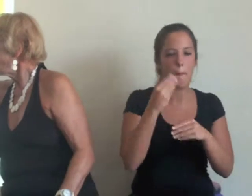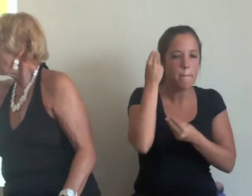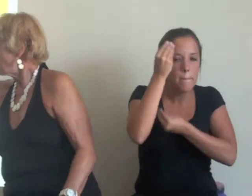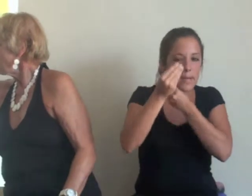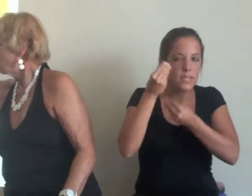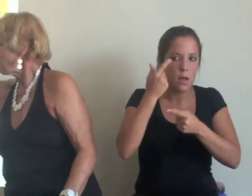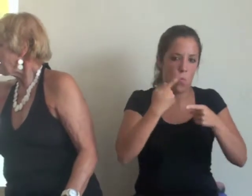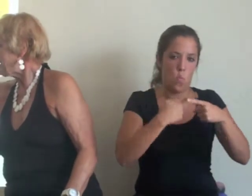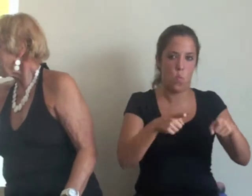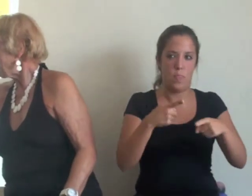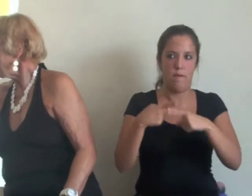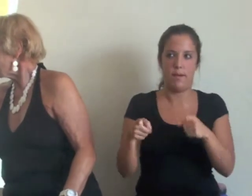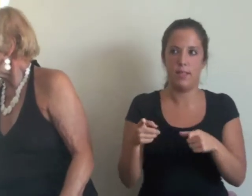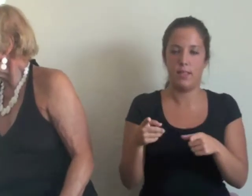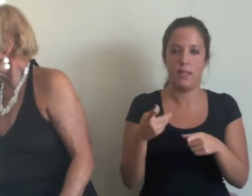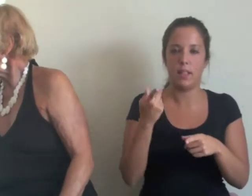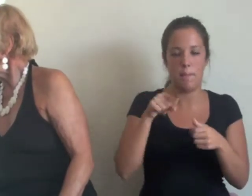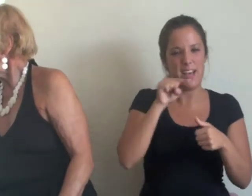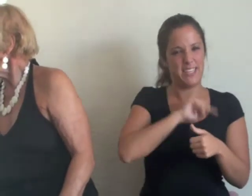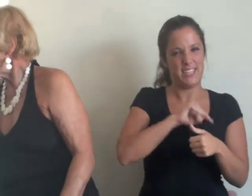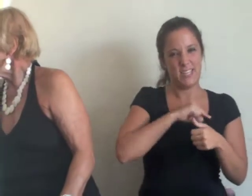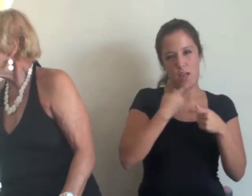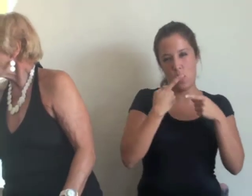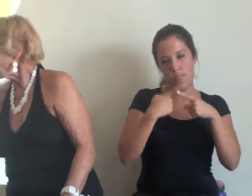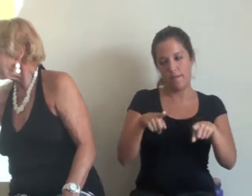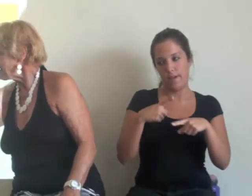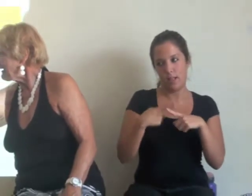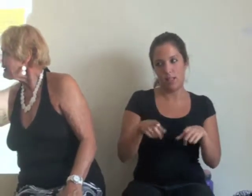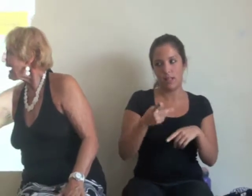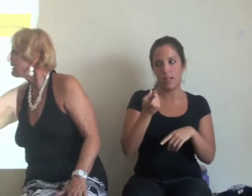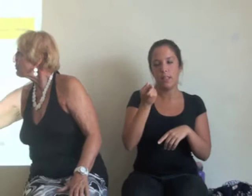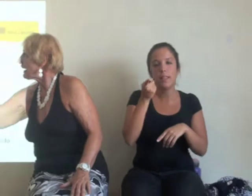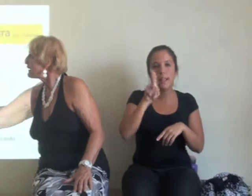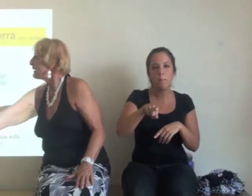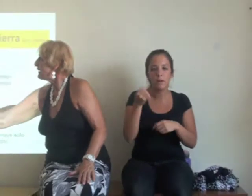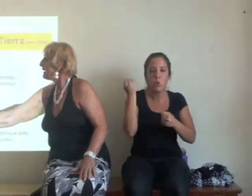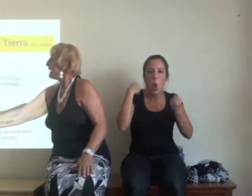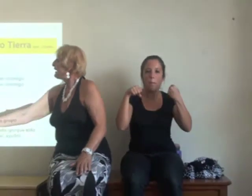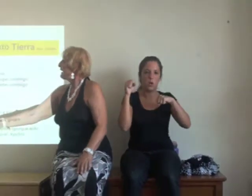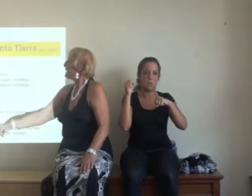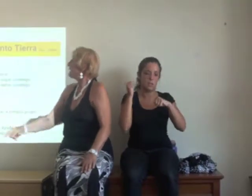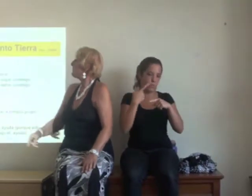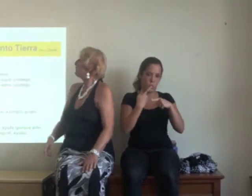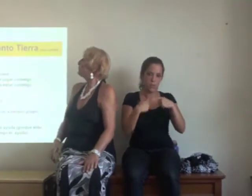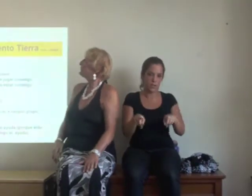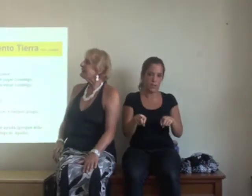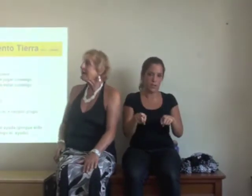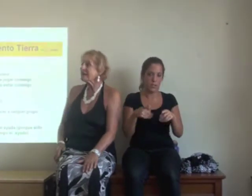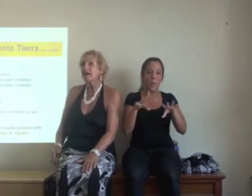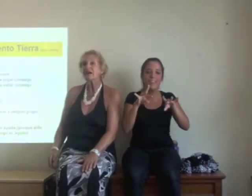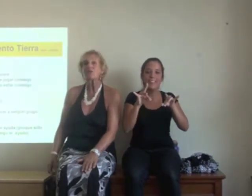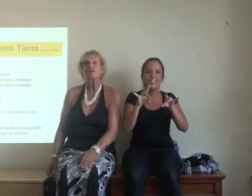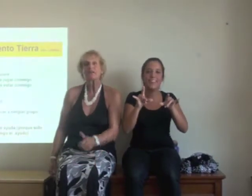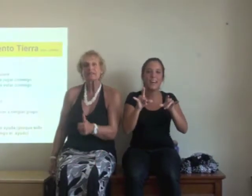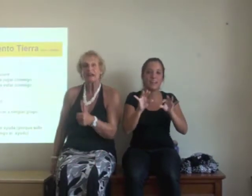pensar, una manera de sentirse y una manera de actuar. Y el elemento